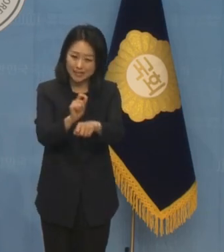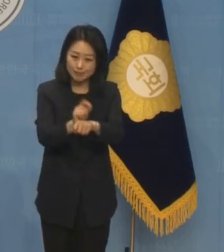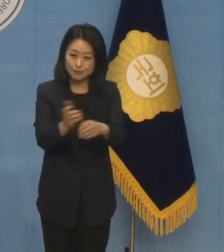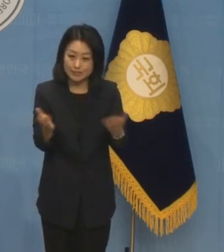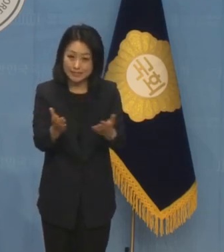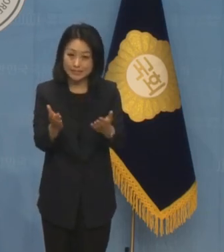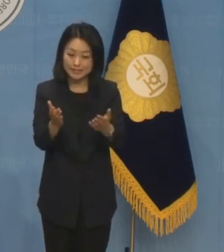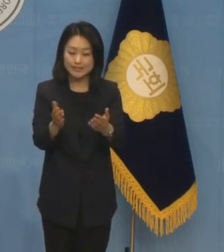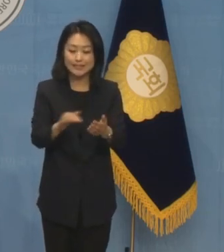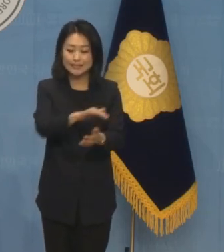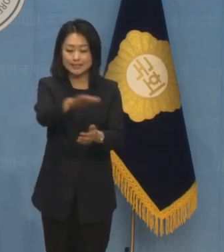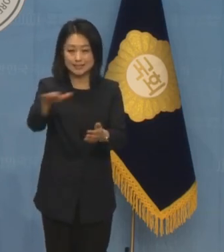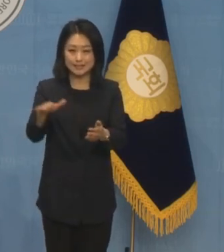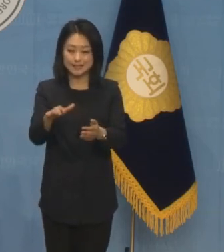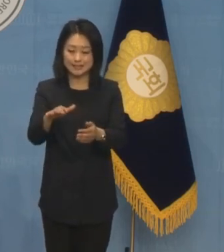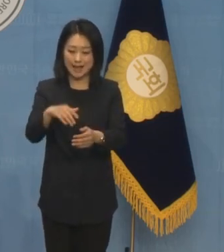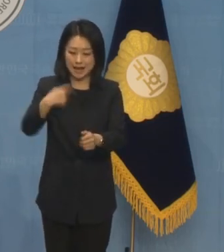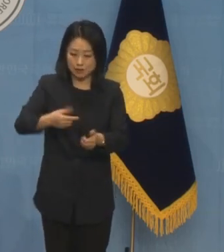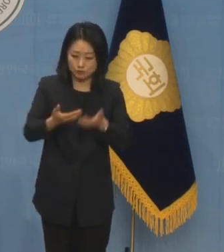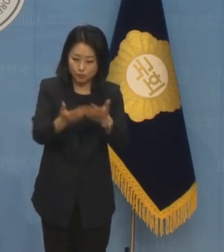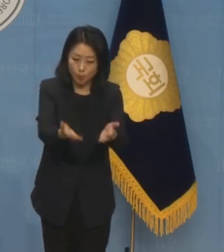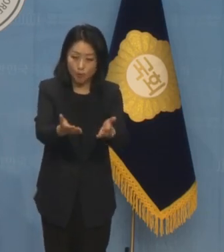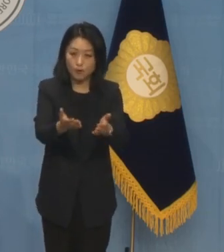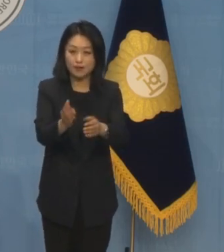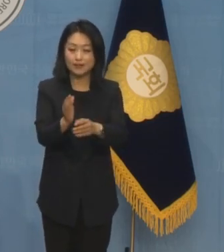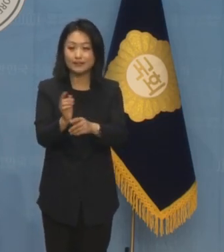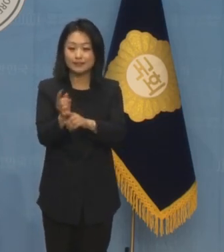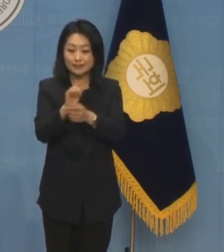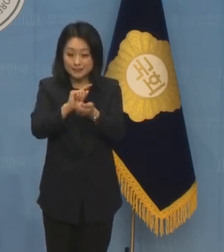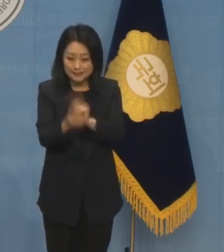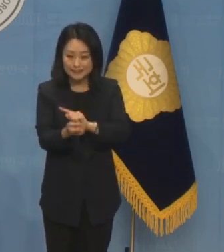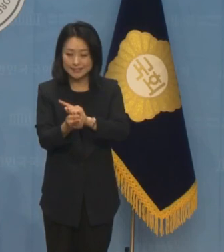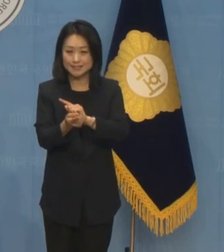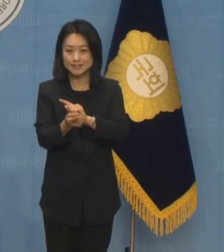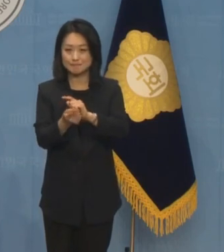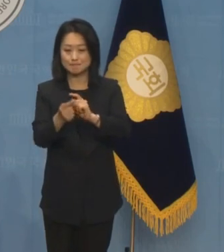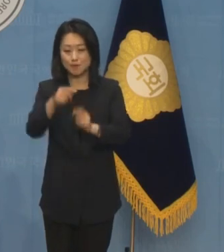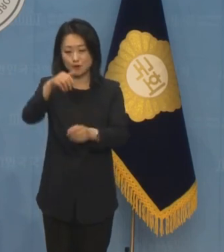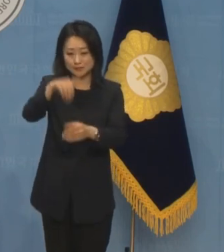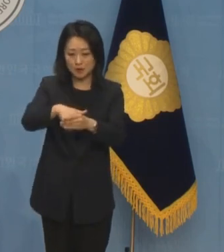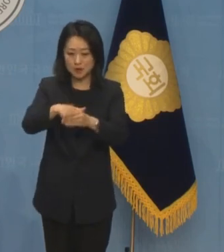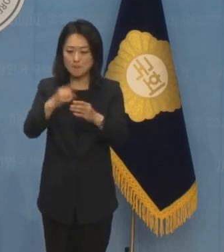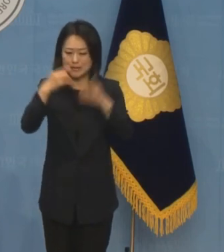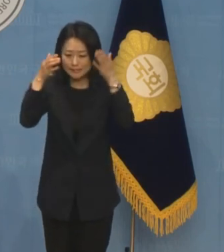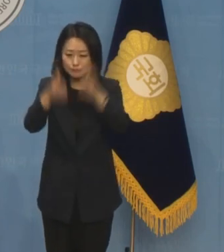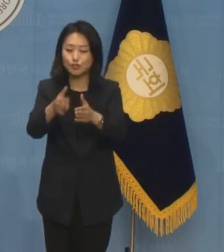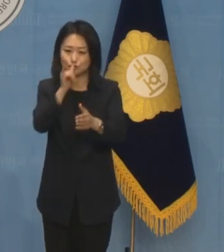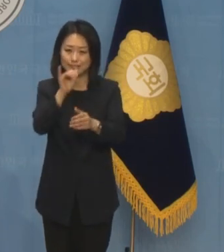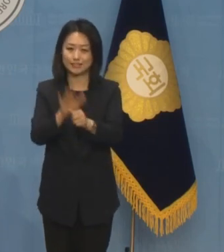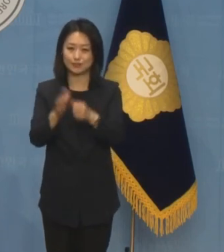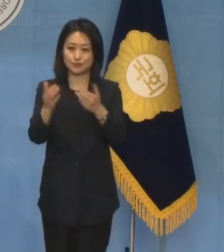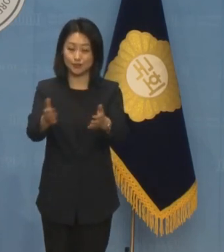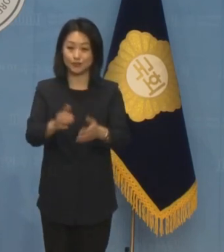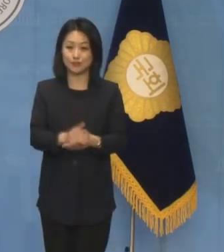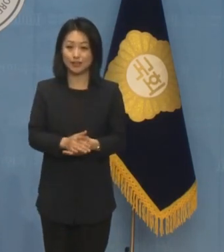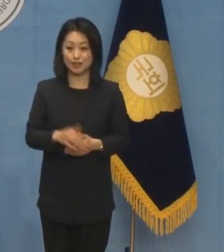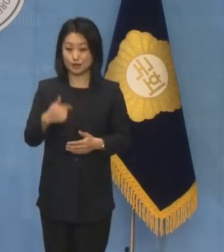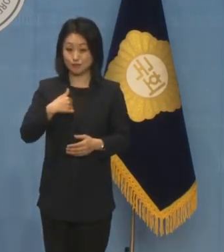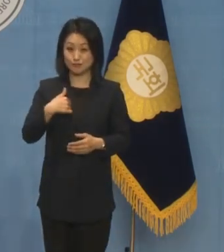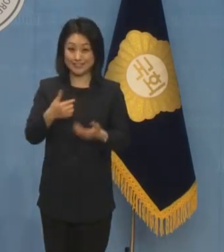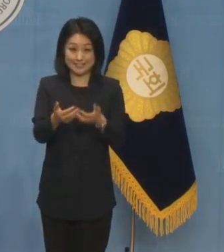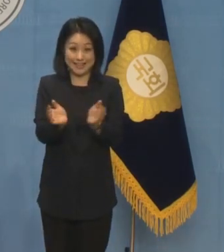비전을 알리는 데에만 집중하는 선거를 치르겠습니다. 다행히도 우리 당에는 선거 천재가